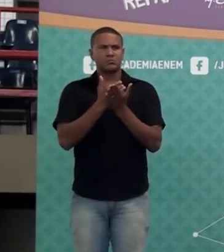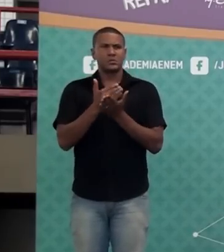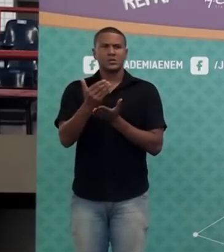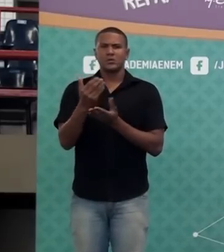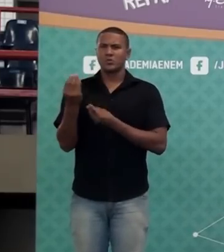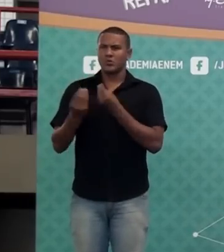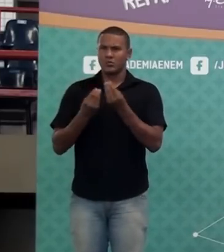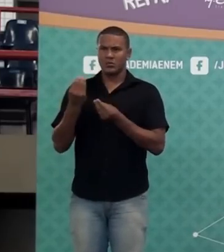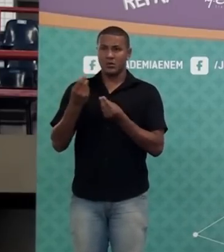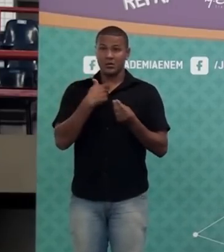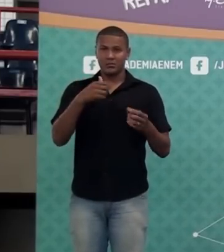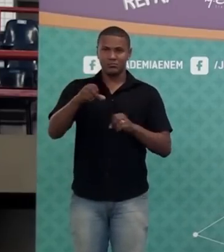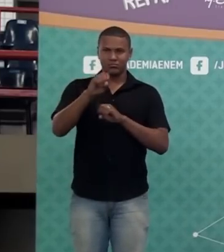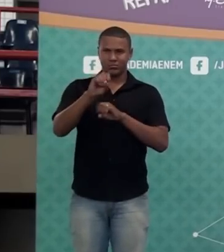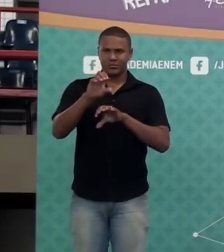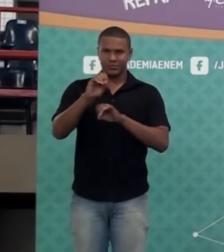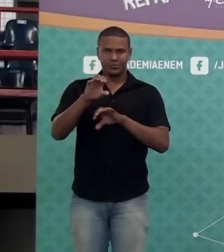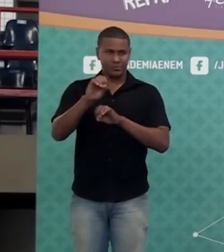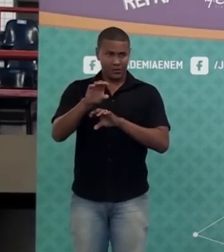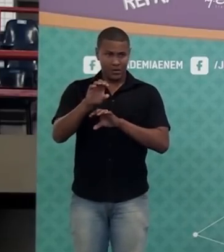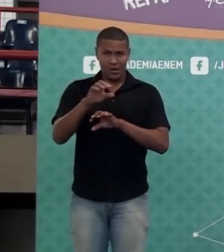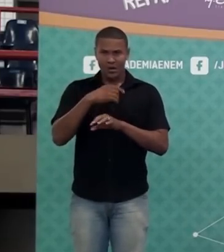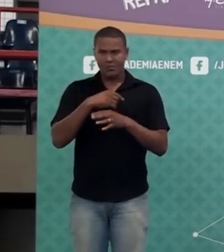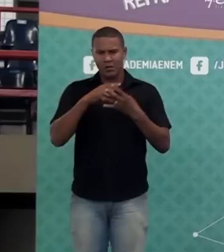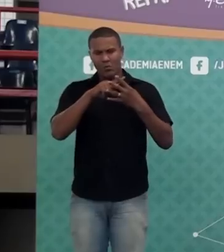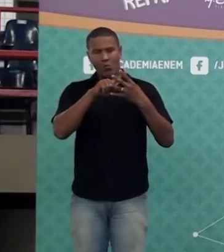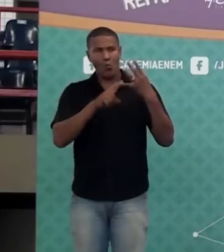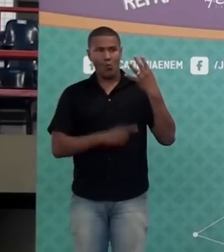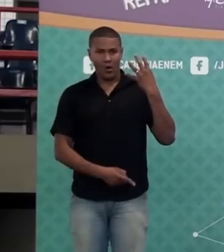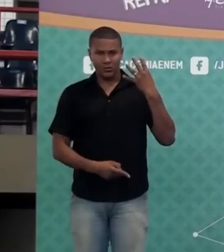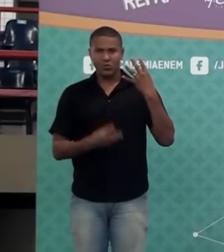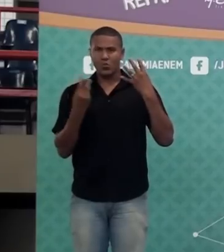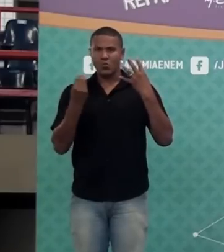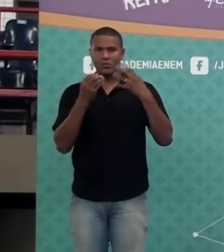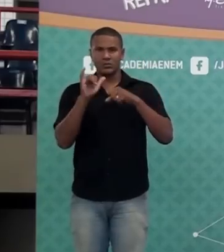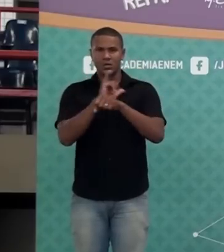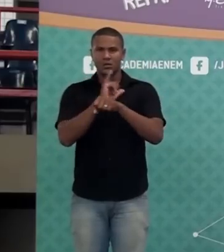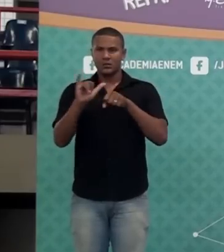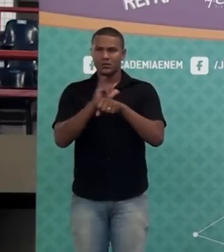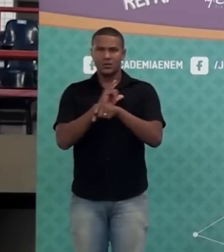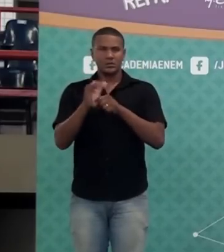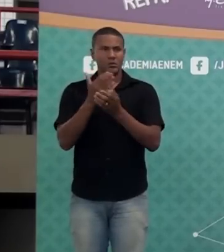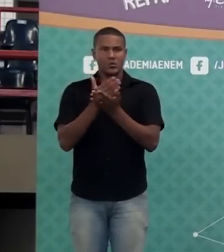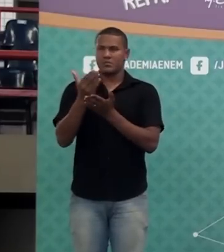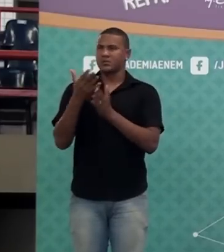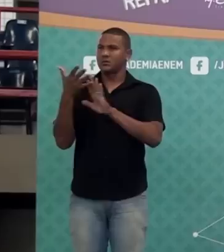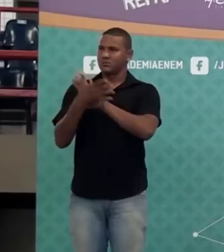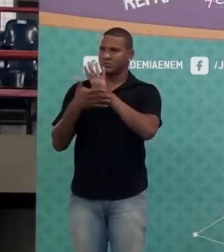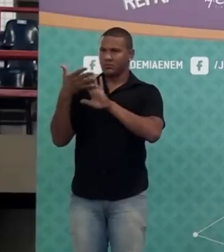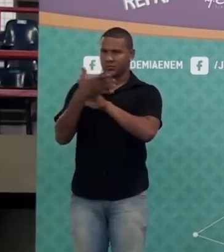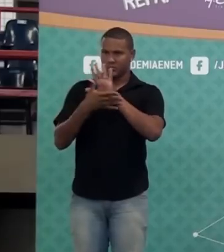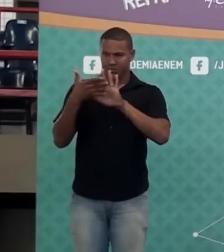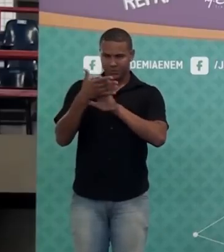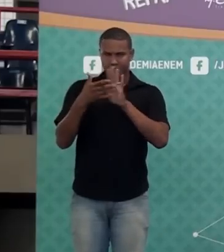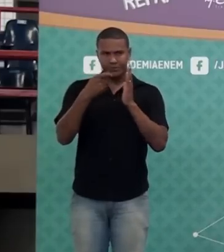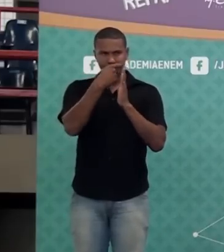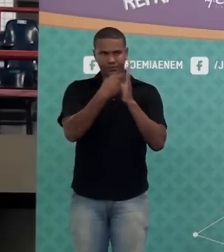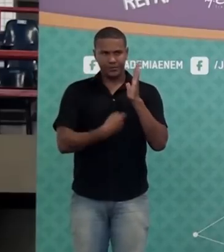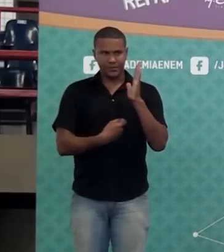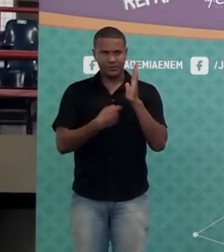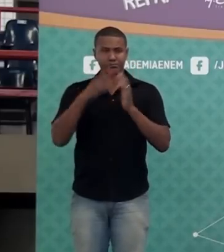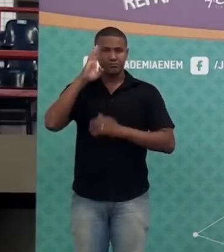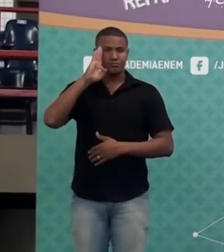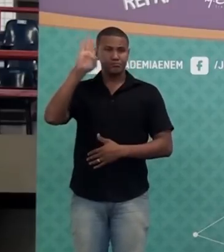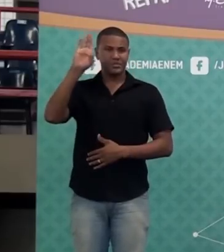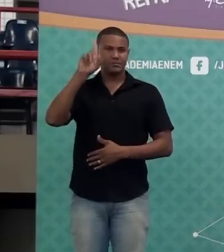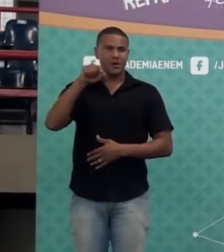Eu ensinei pelo menos 4 maneiras de começar uma redação, principalmente para o Enem. Vamos nos